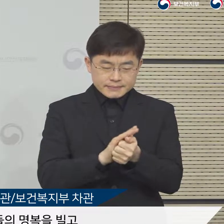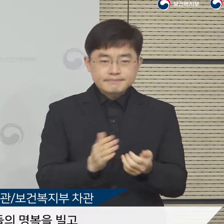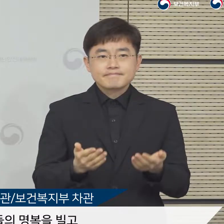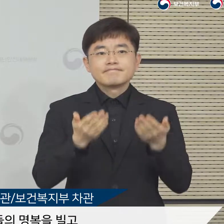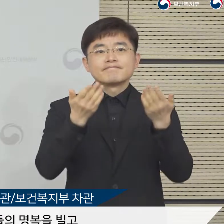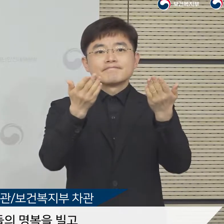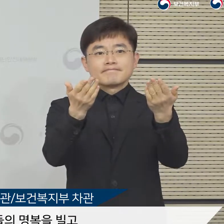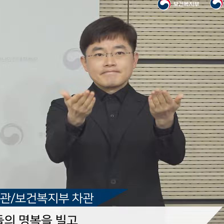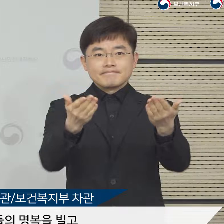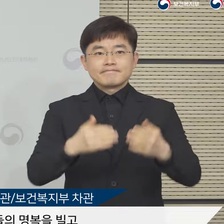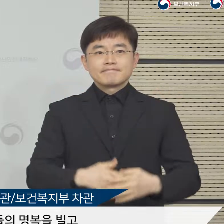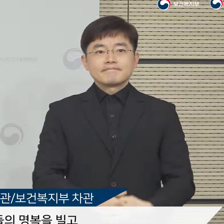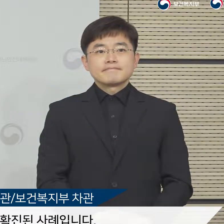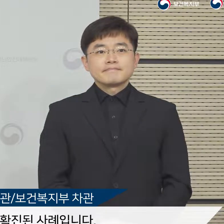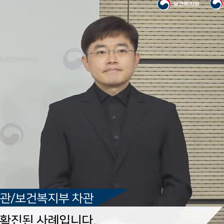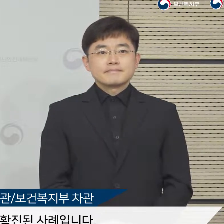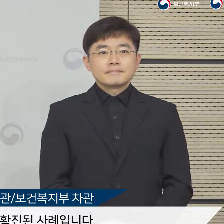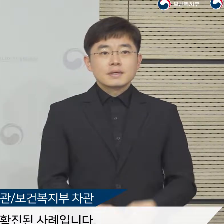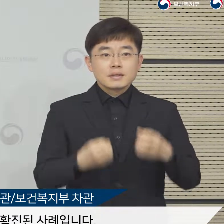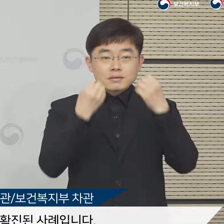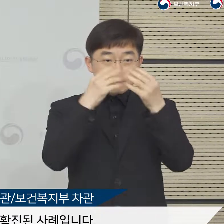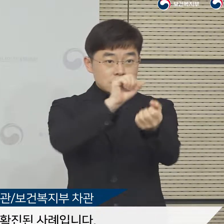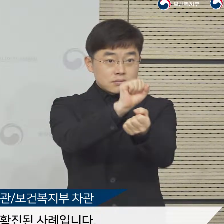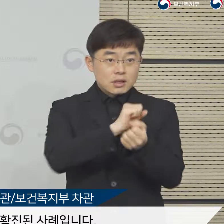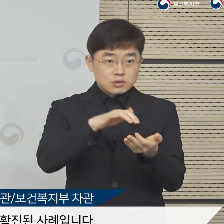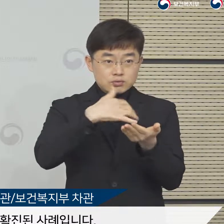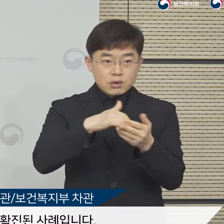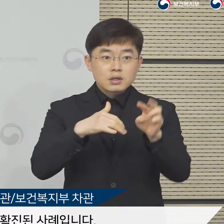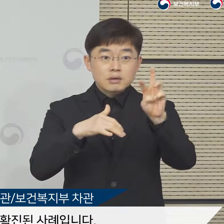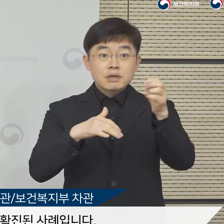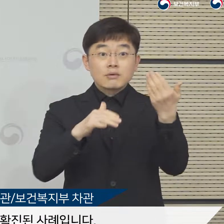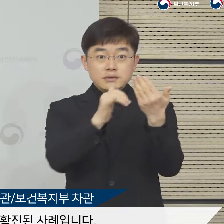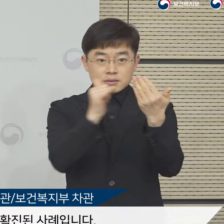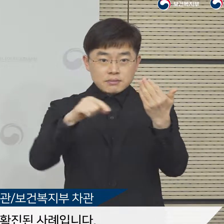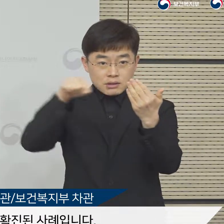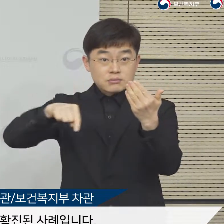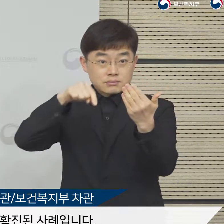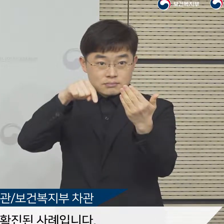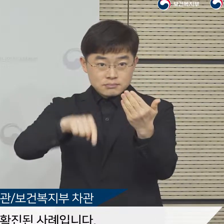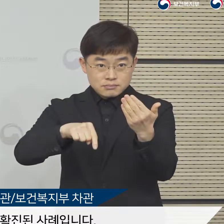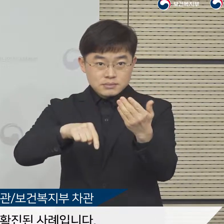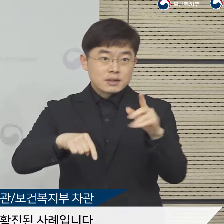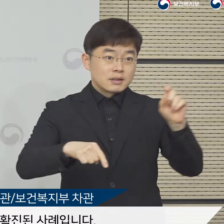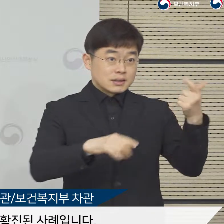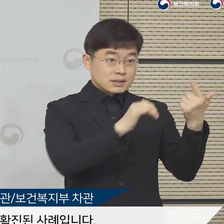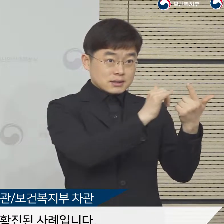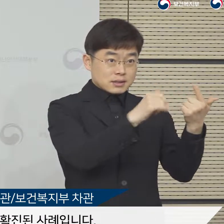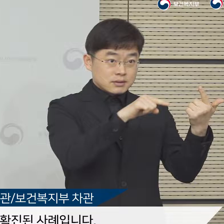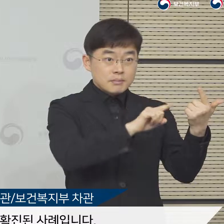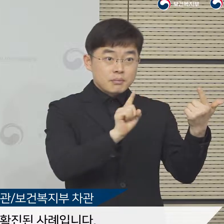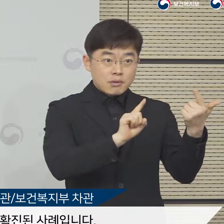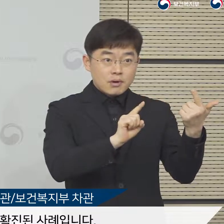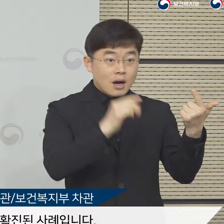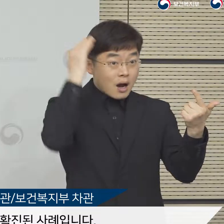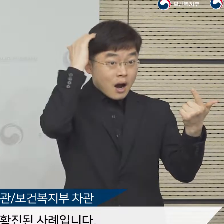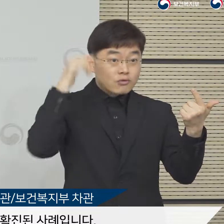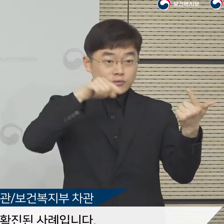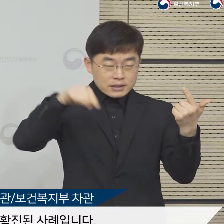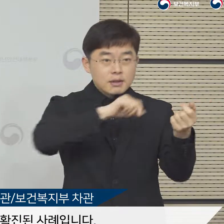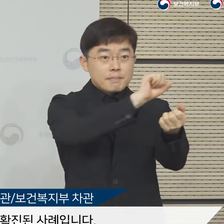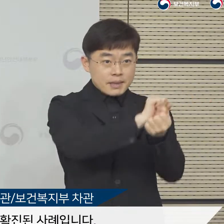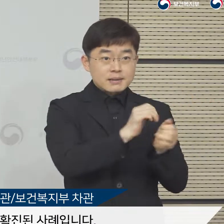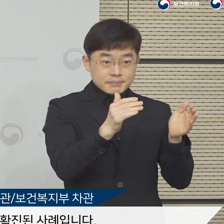전합니다. 신규 확진자 39명 가운데 16명은 국내에서